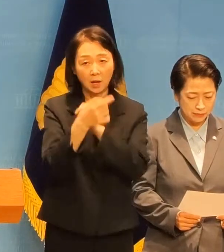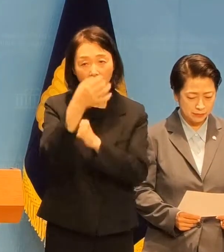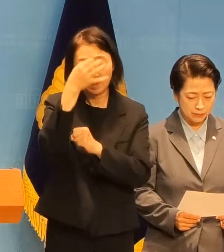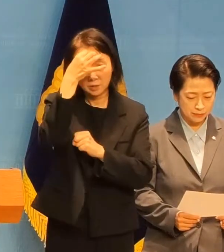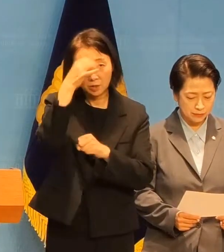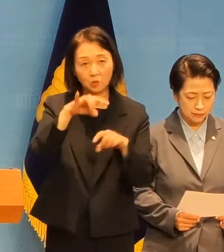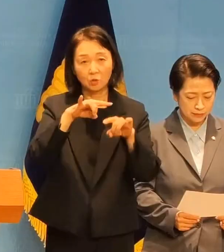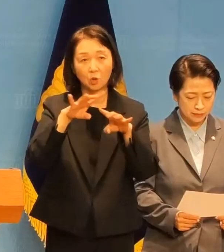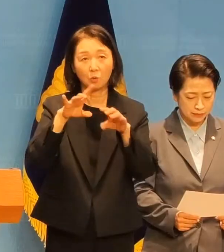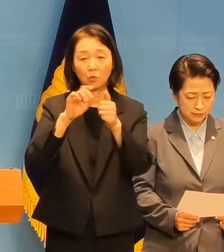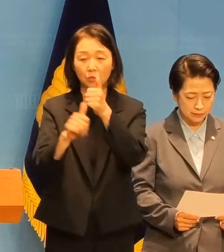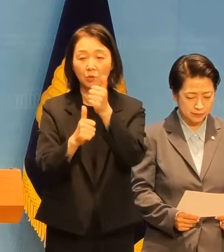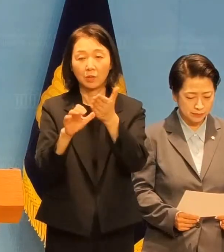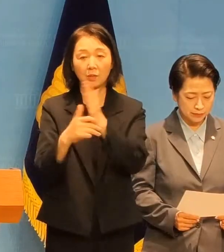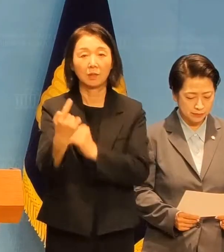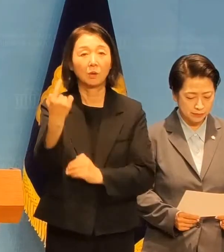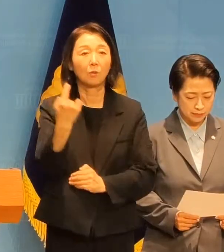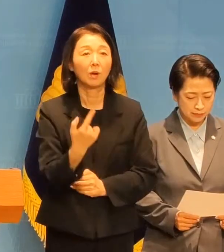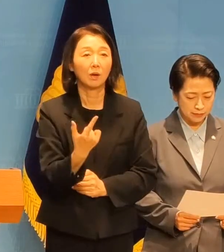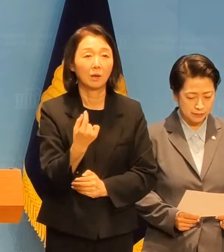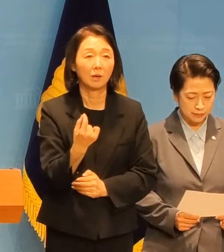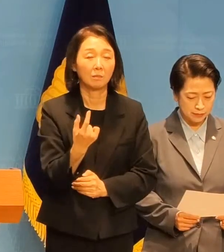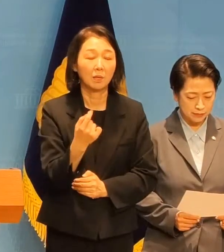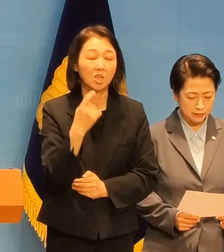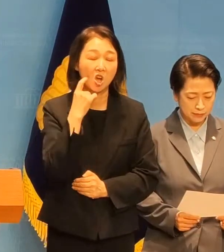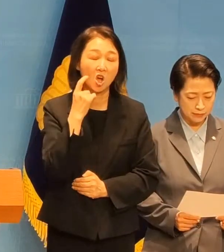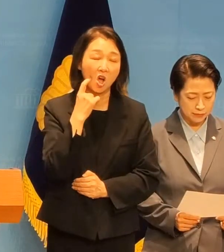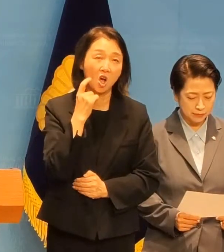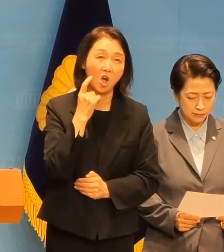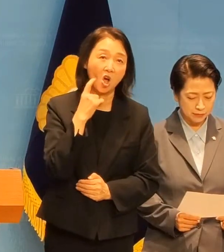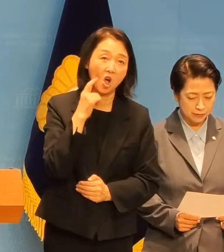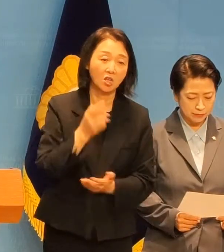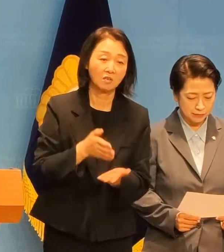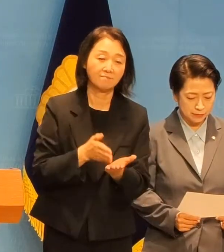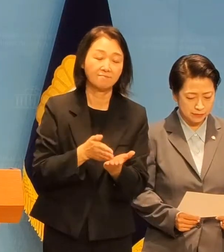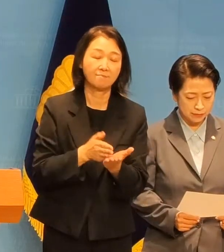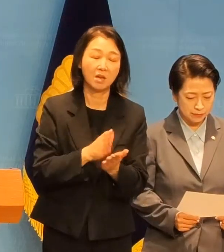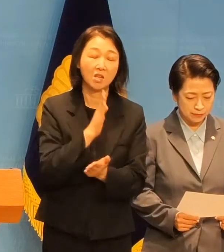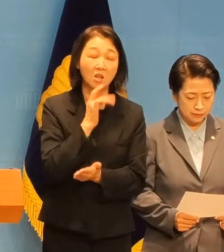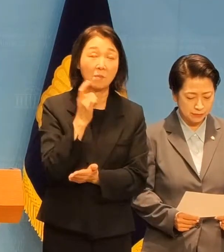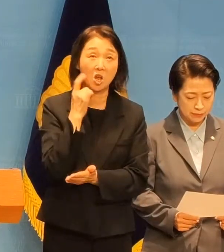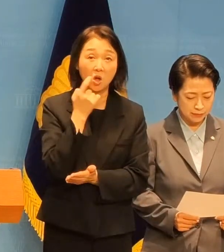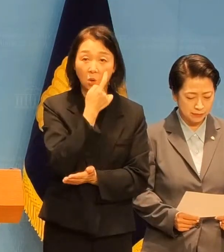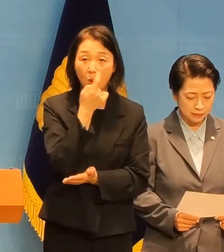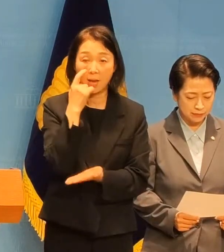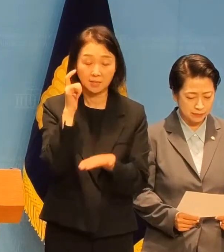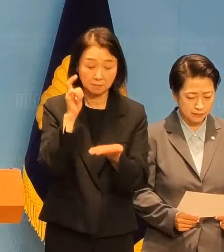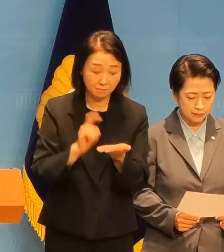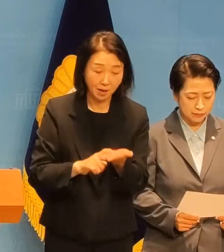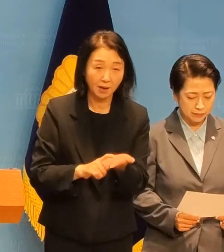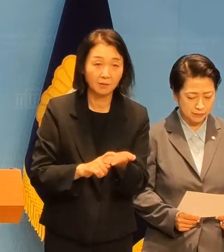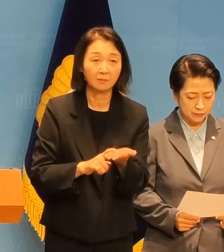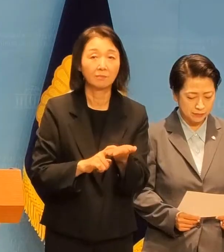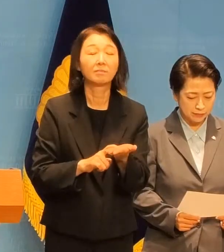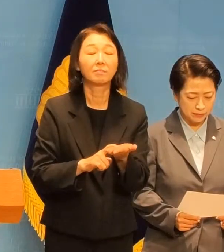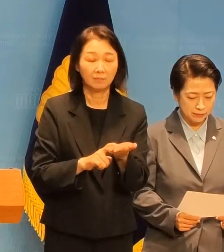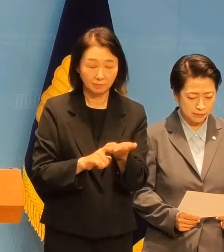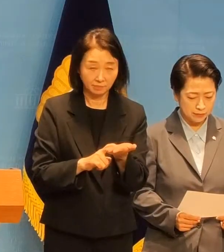과학기술정보방송통신위원회 출석했을 때의 숱한 거짓이 진짜 거짓으로 드러났다는 점에 대해서